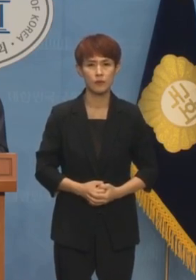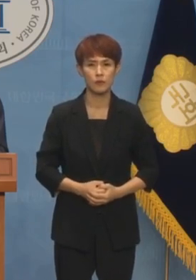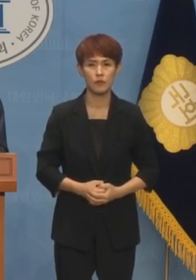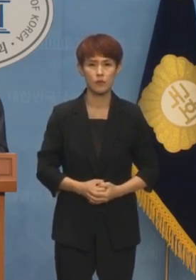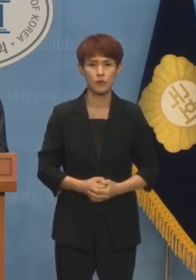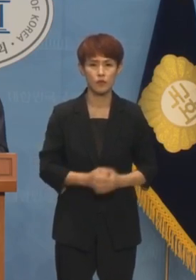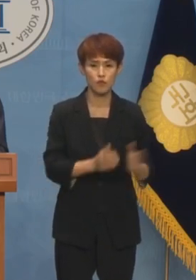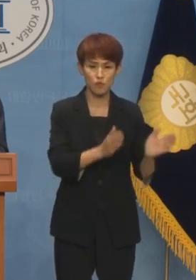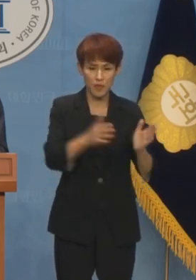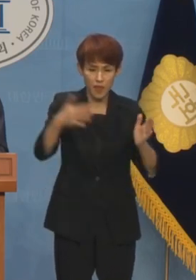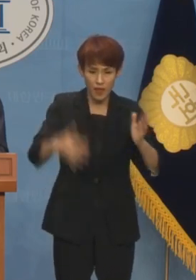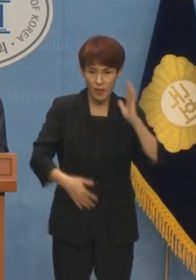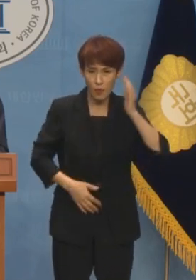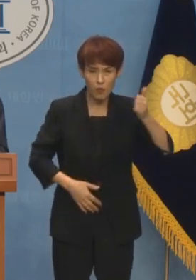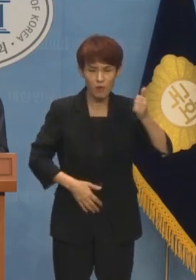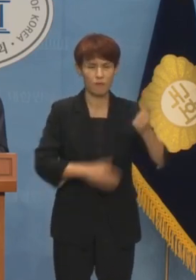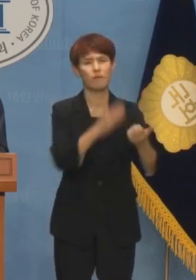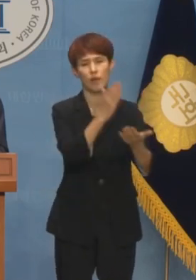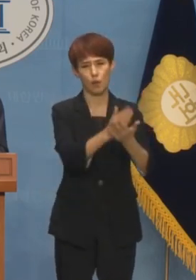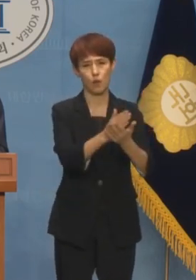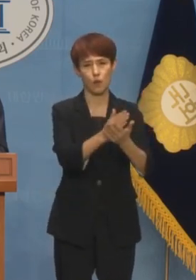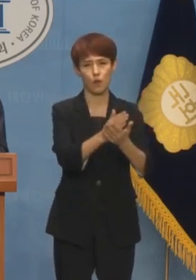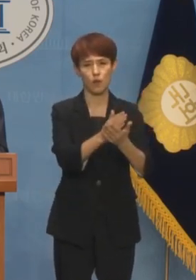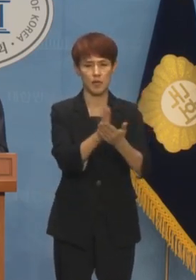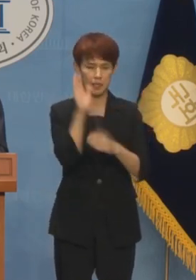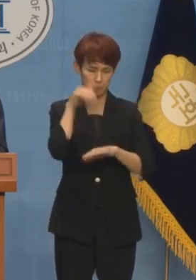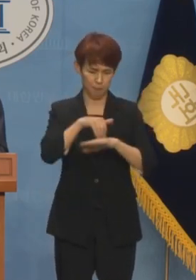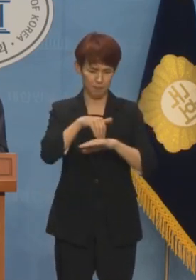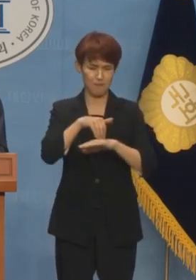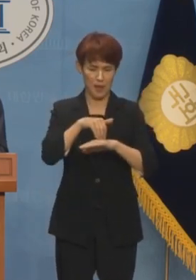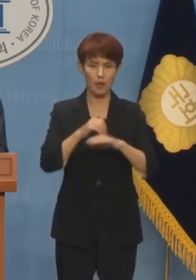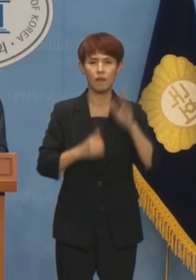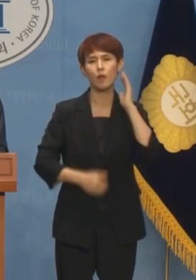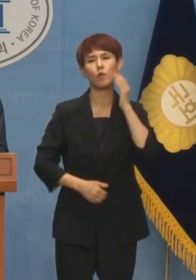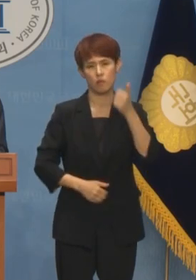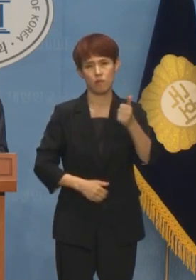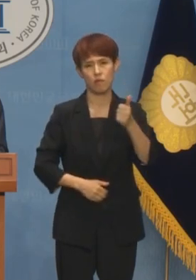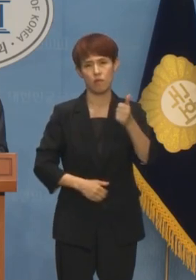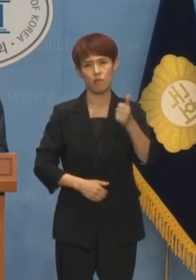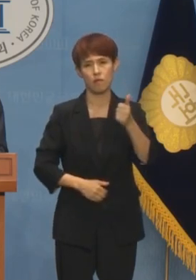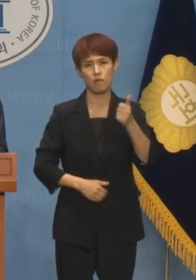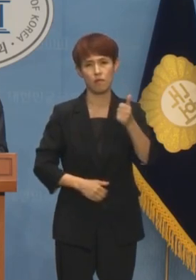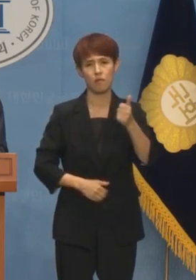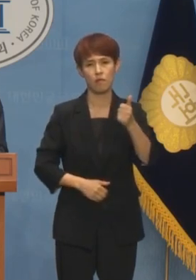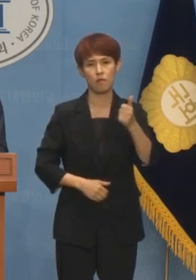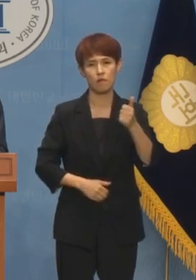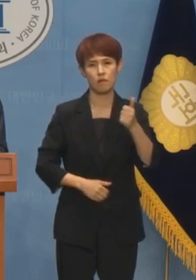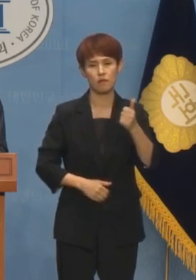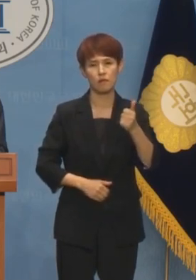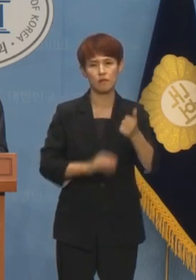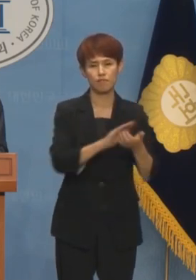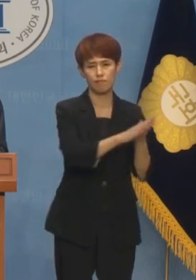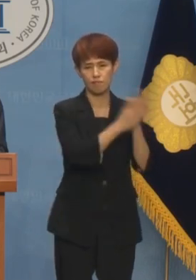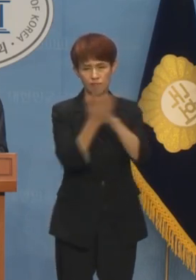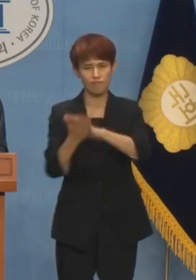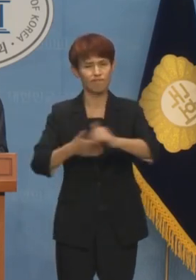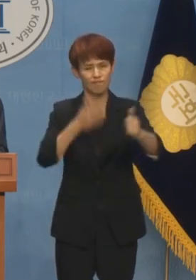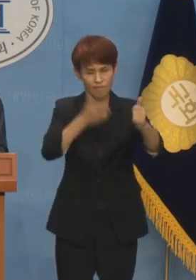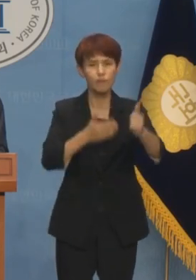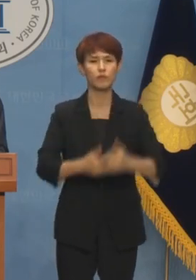준비 안 된 대통령에서 단련된 대통령, 진정한 대통령으로 거듭나야 합니다.